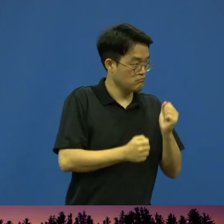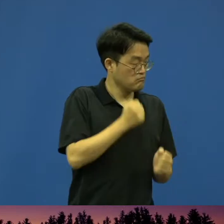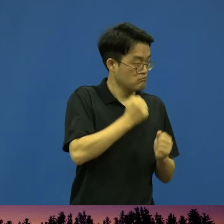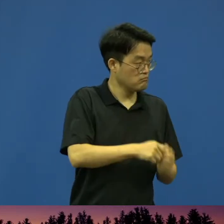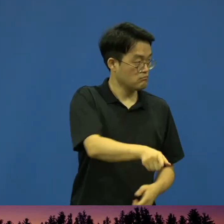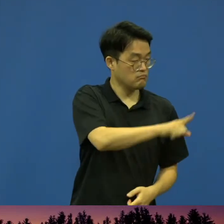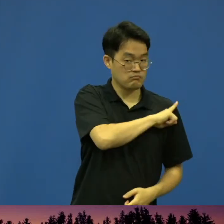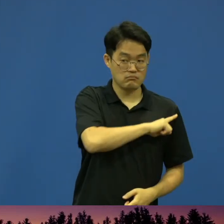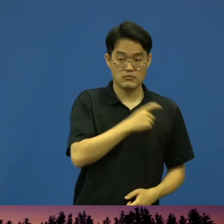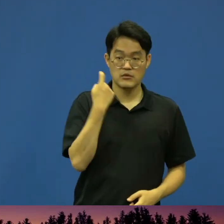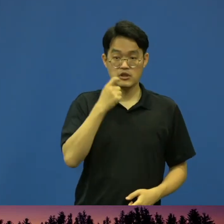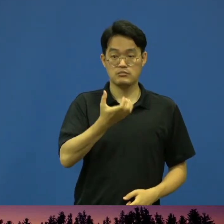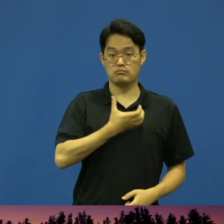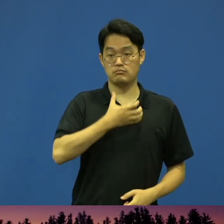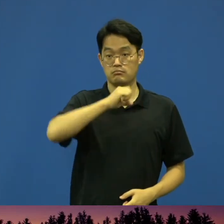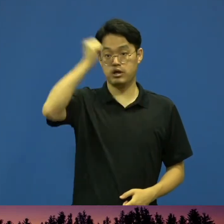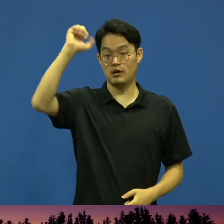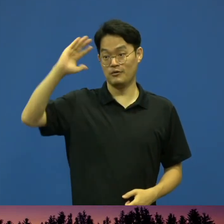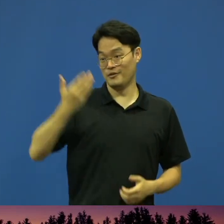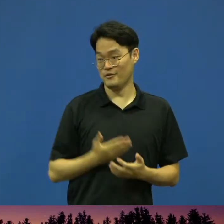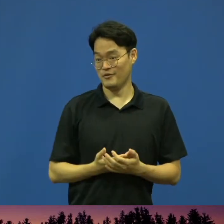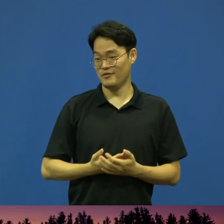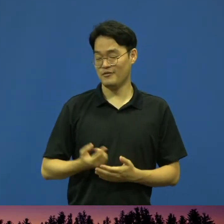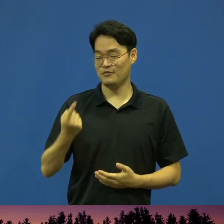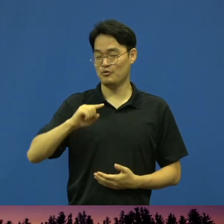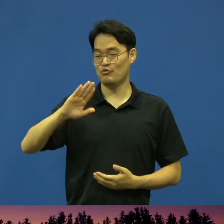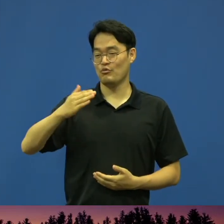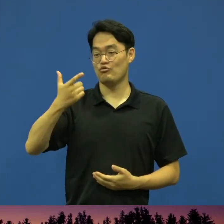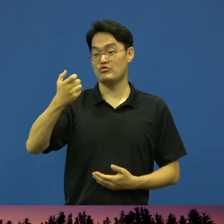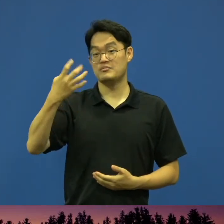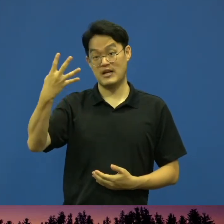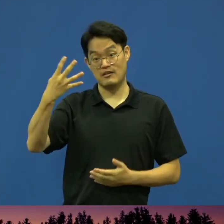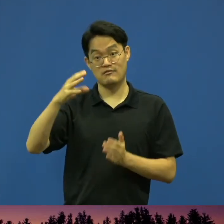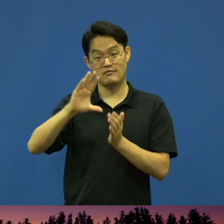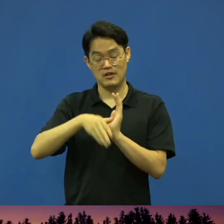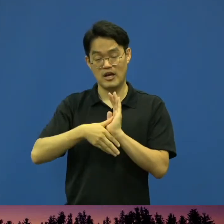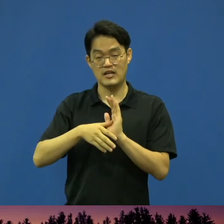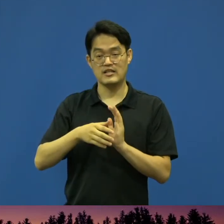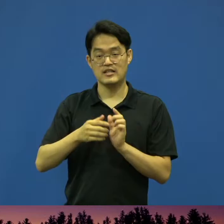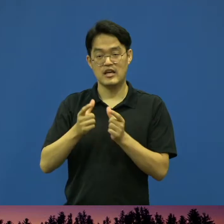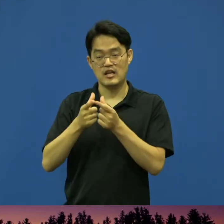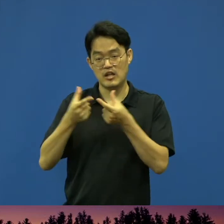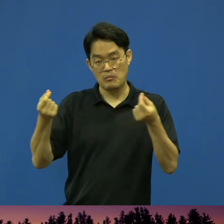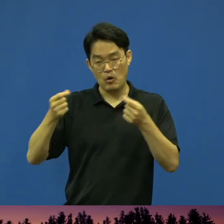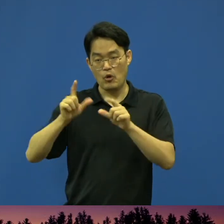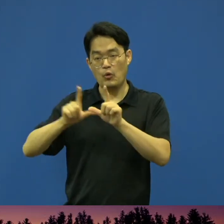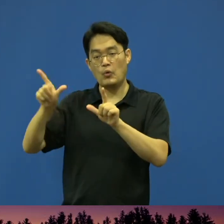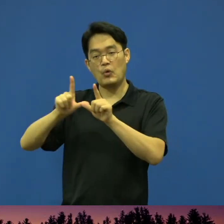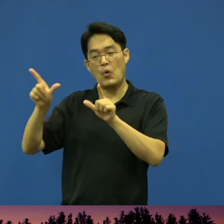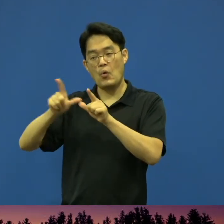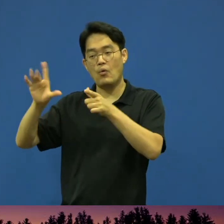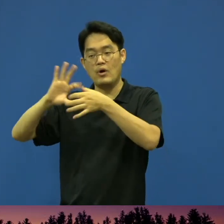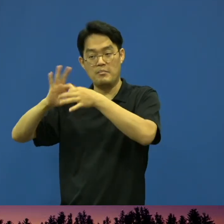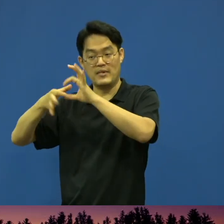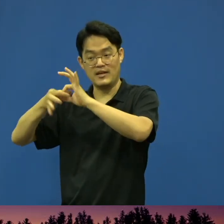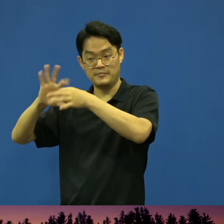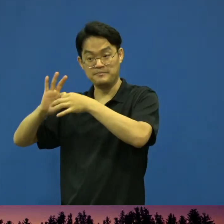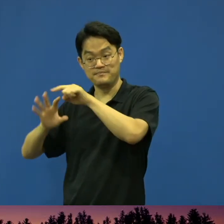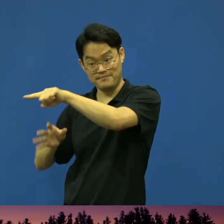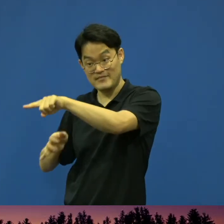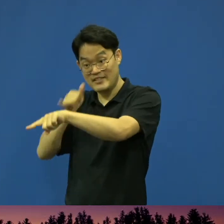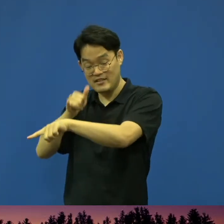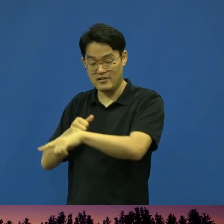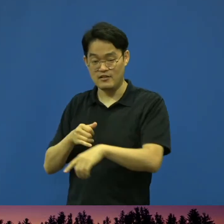도쿄 올림픽이 열렸습니다. 에티오피아에서 아베베가 나갔던 거죠. 여러분, 그 올림픽에서 금메달을 땄겠습니까?